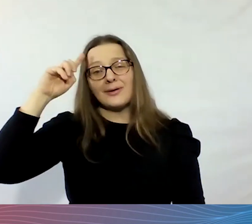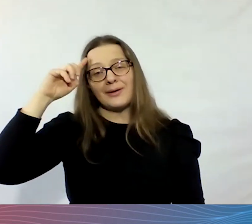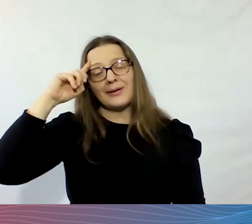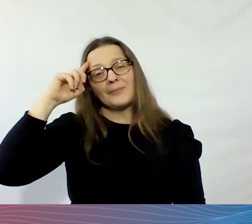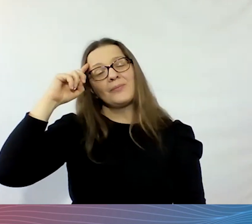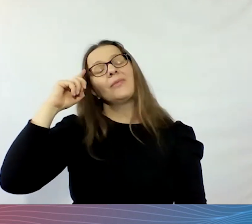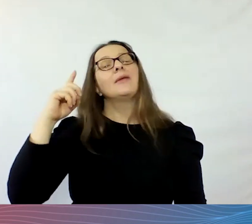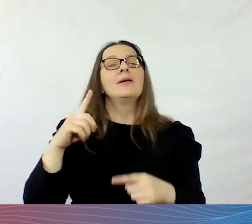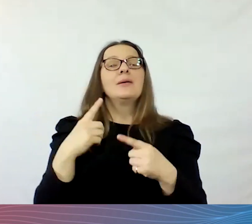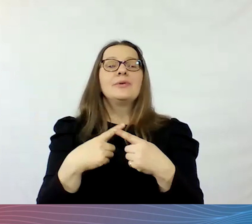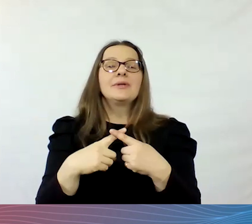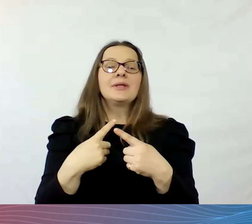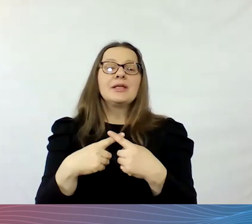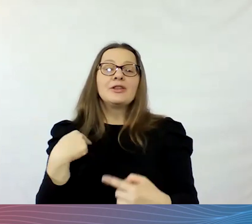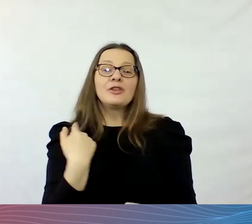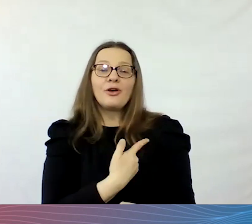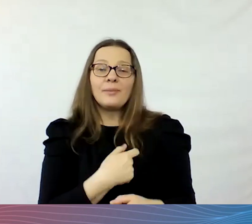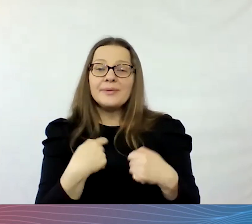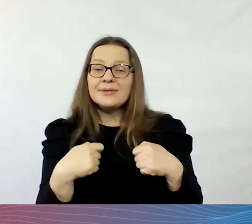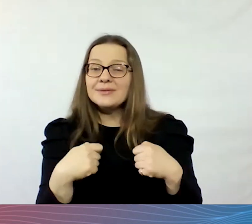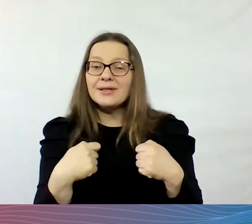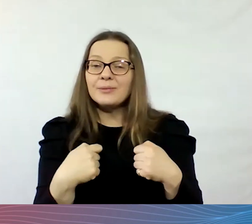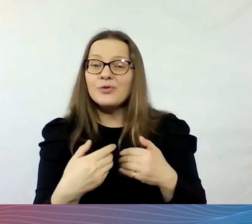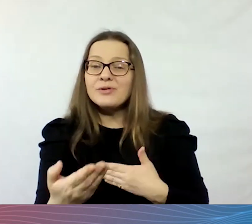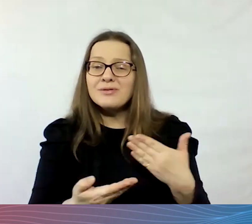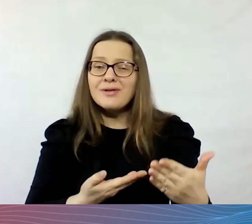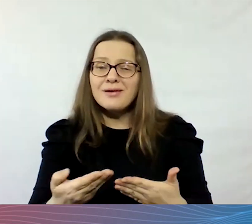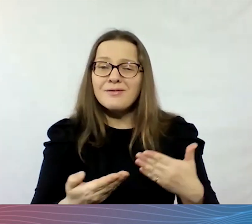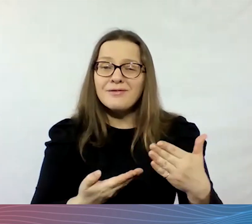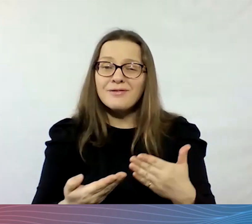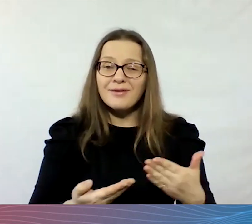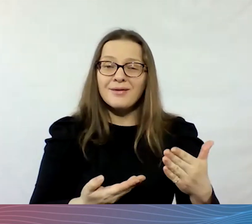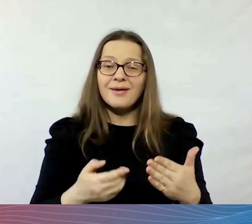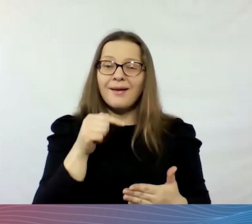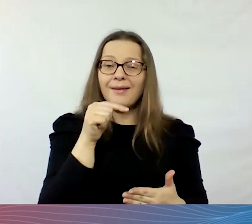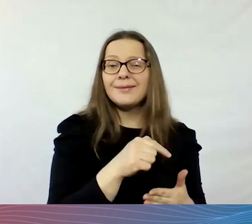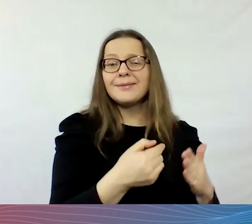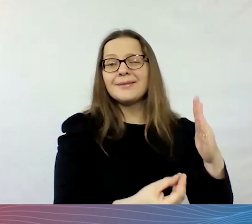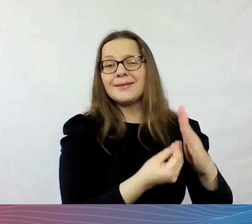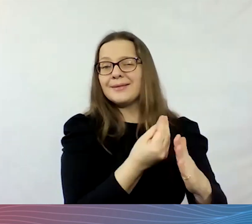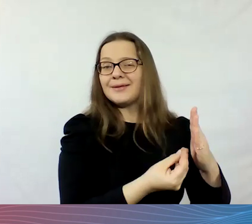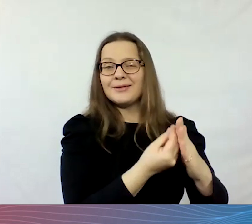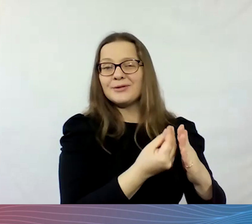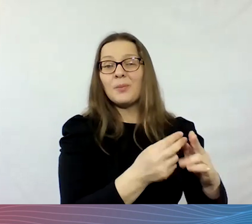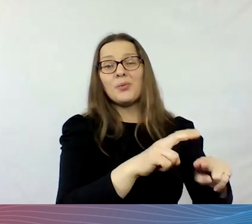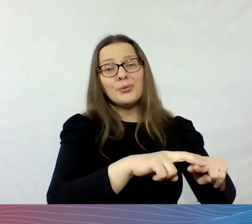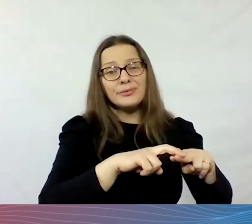como membro do corpo de Cristo, concedendo função, concedendo dons para cada um de nós.